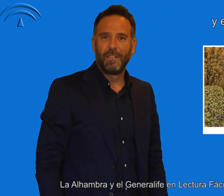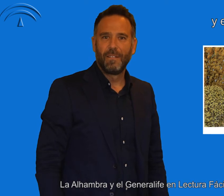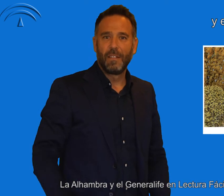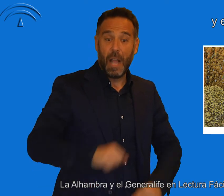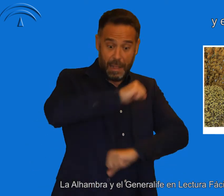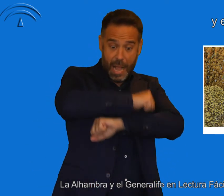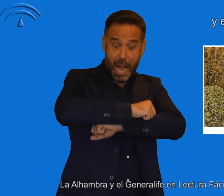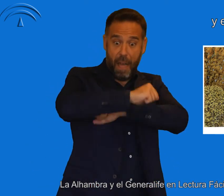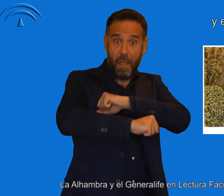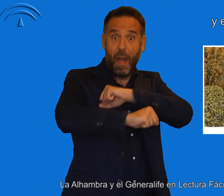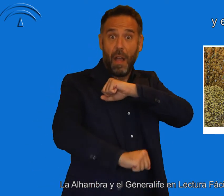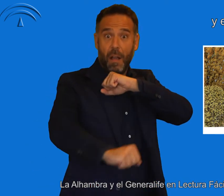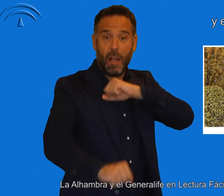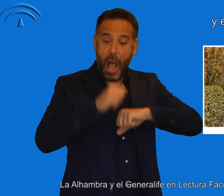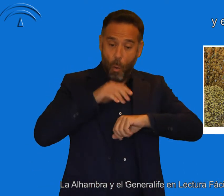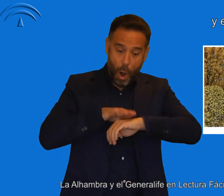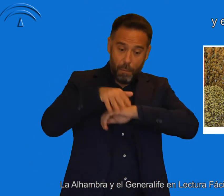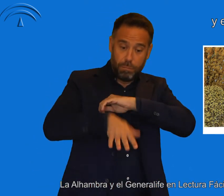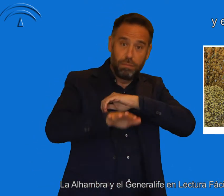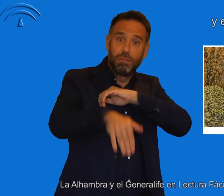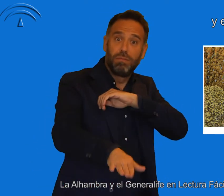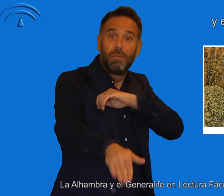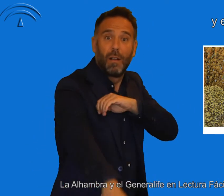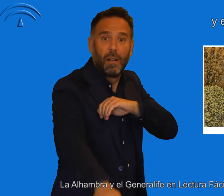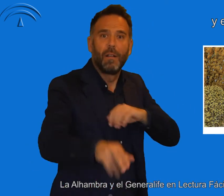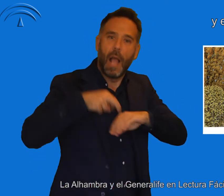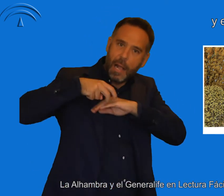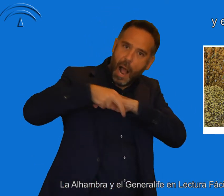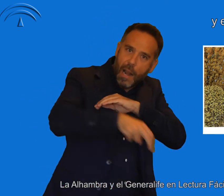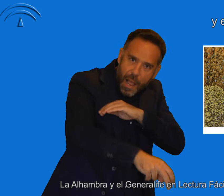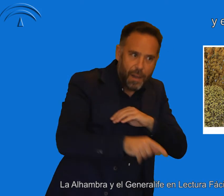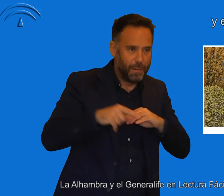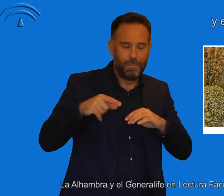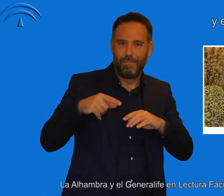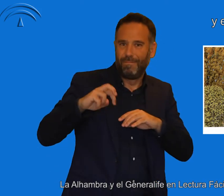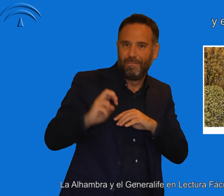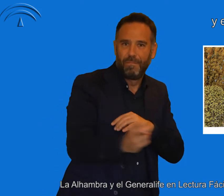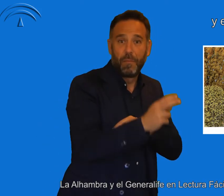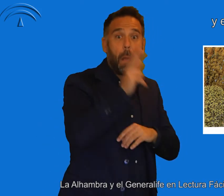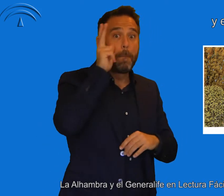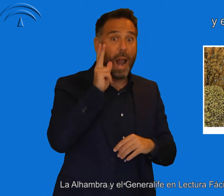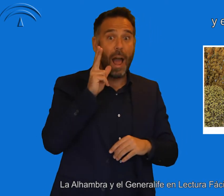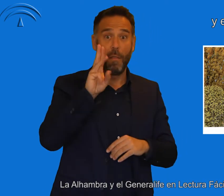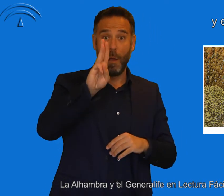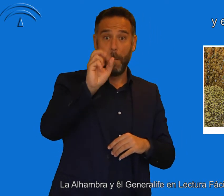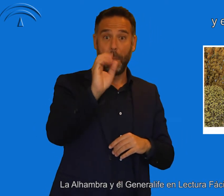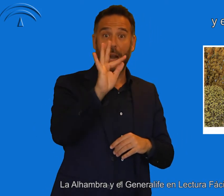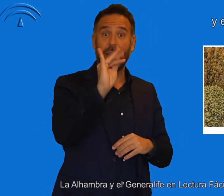Salta entre las terrazas y corre en canalillos por las escaleras. El Palacio del Partal es el más antiguo